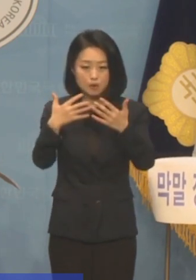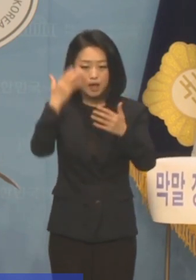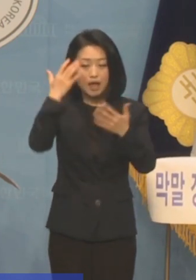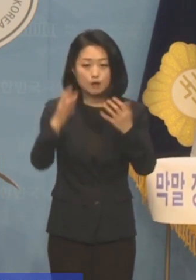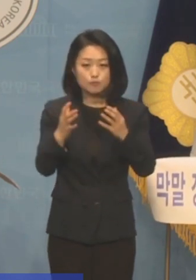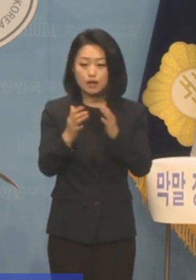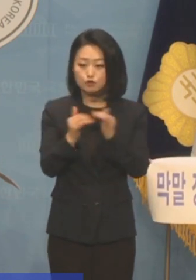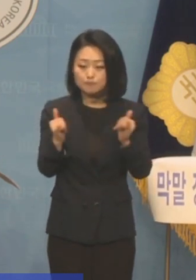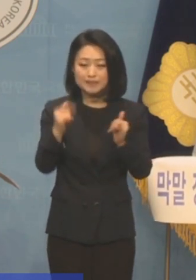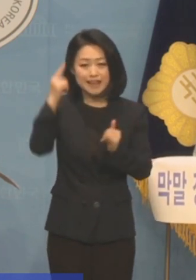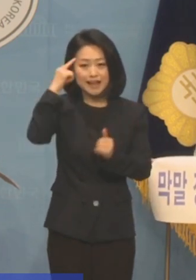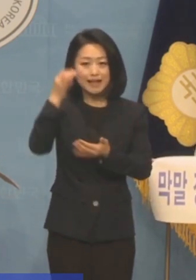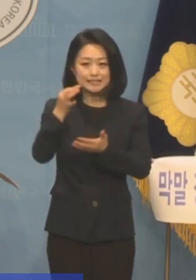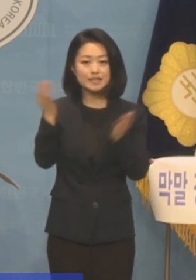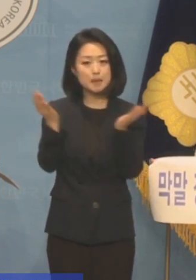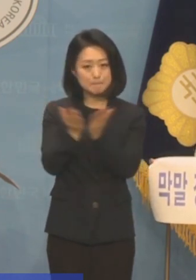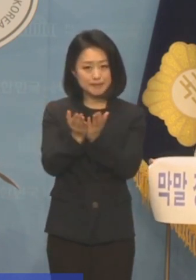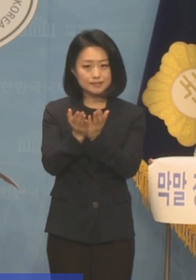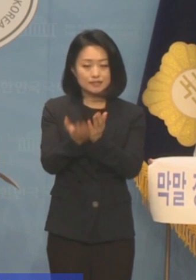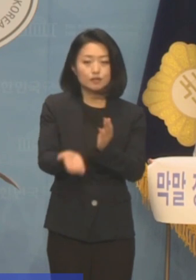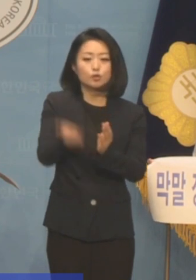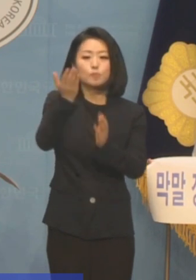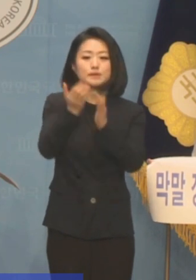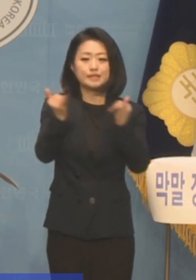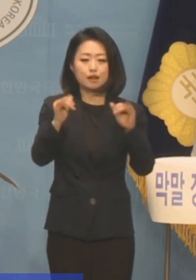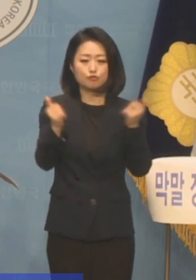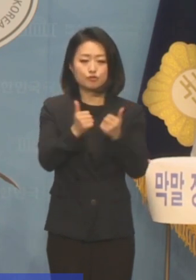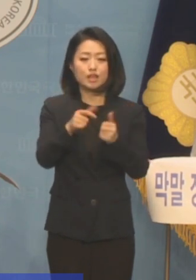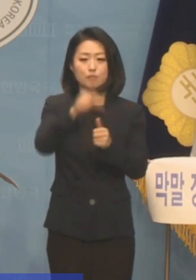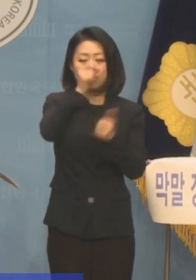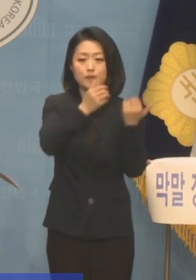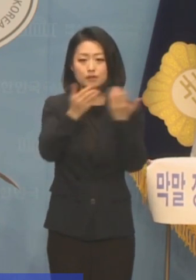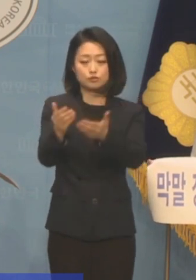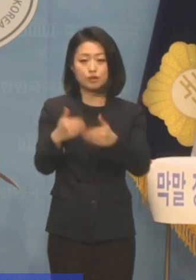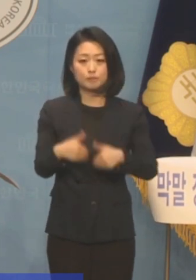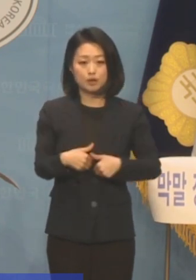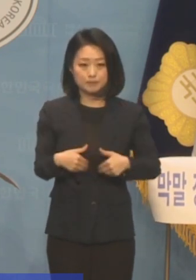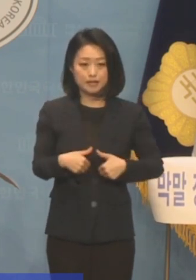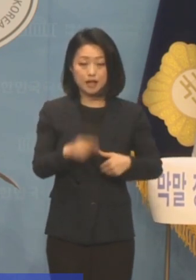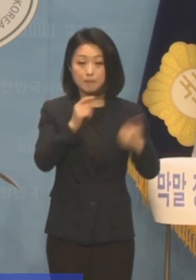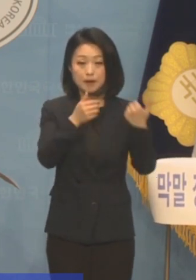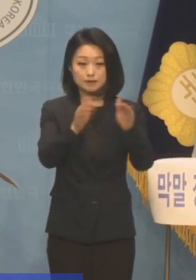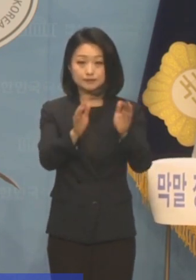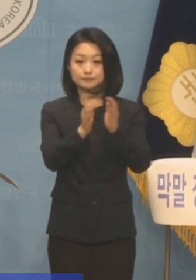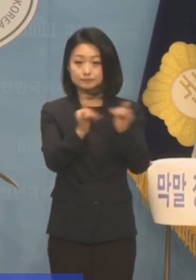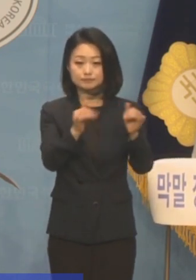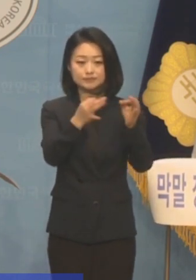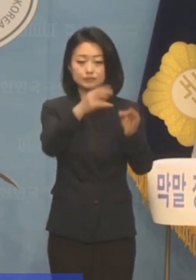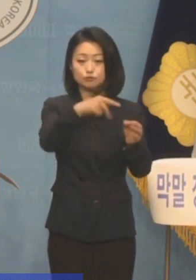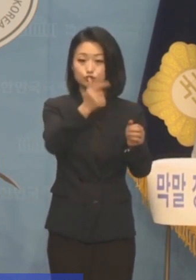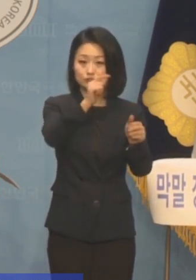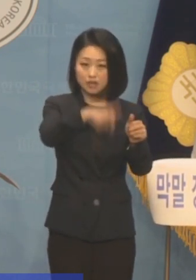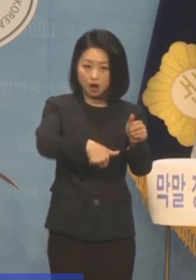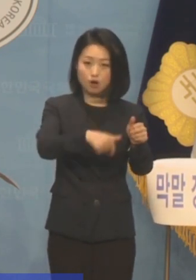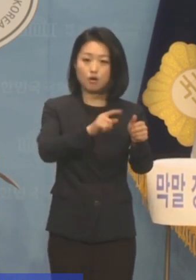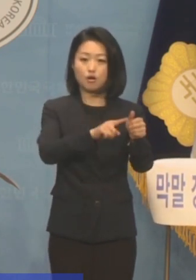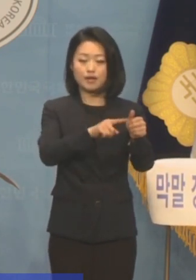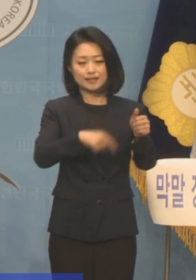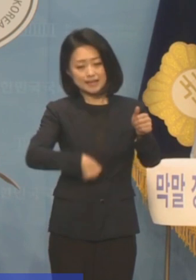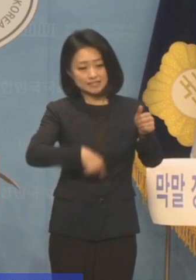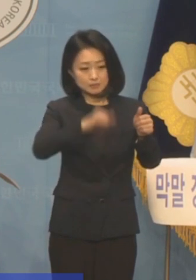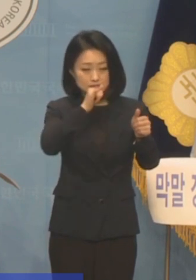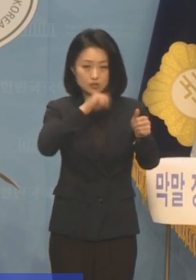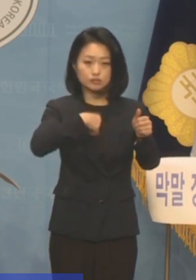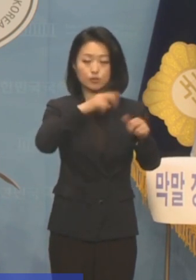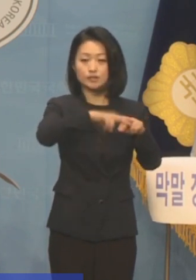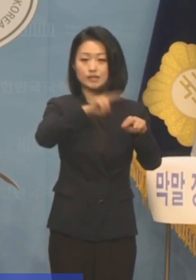국민의 가치이를 높일 사람을 국회로 보내야 합니다 하여 막말을 서슴없이 하는 김준혁 후보는 일말의 양심이